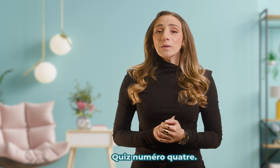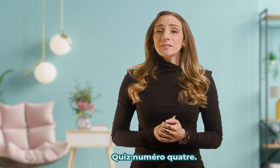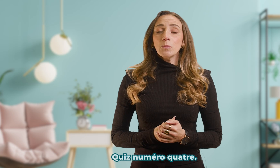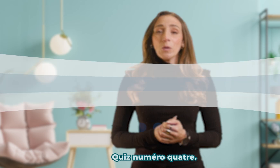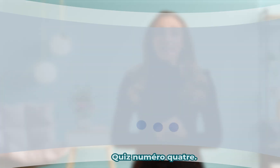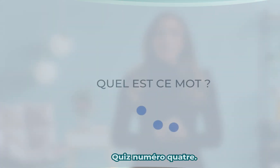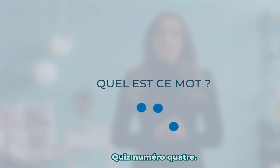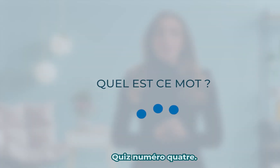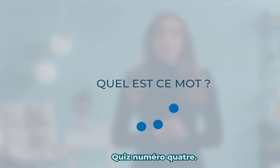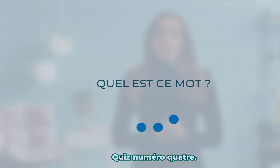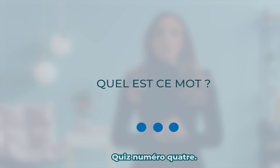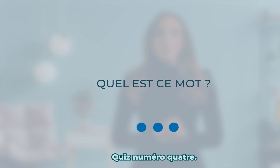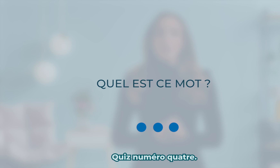Quiz numéro 4.